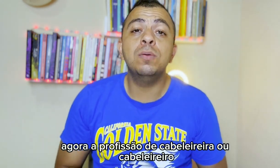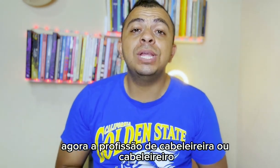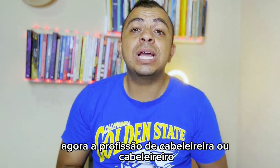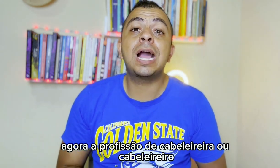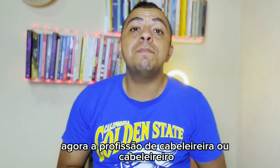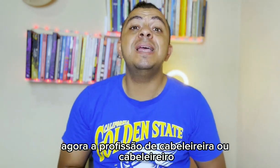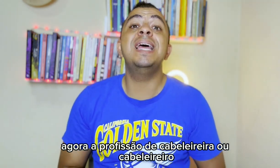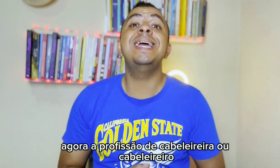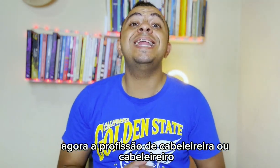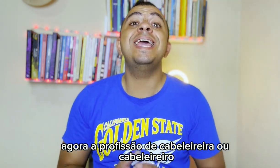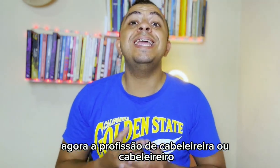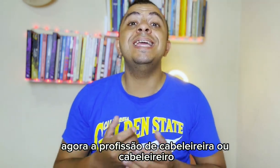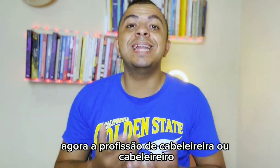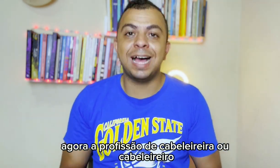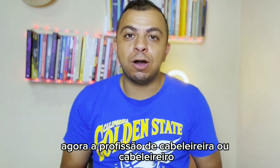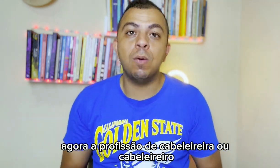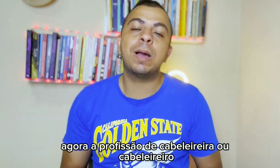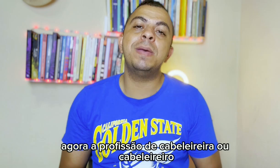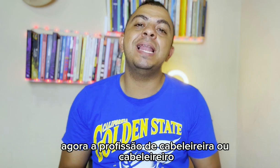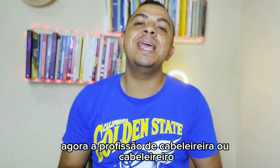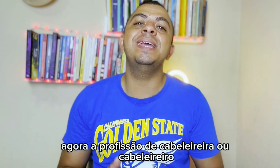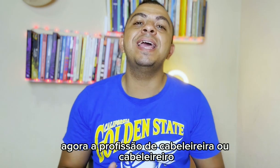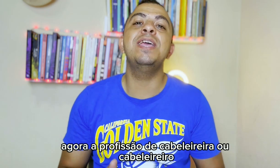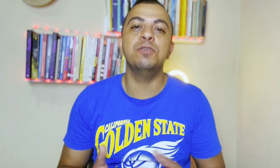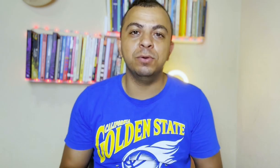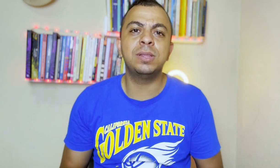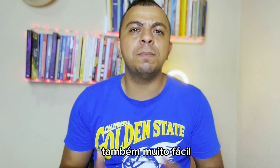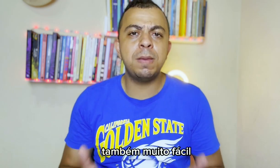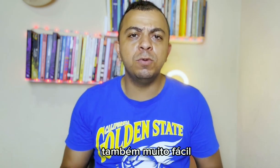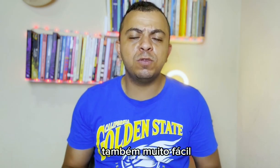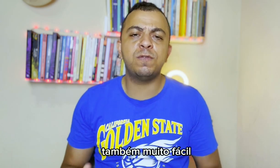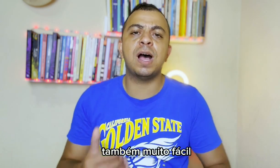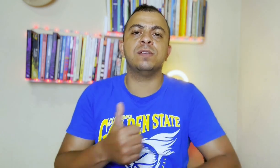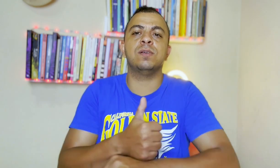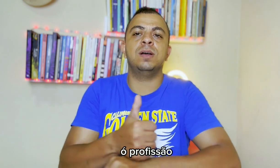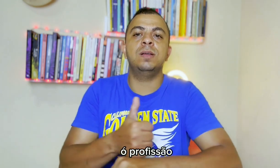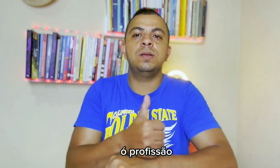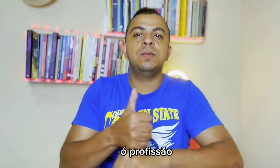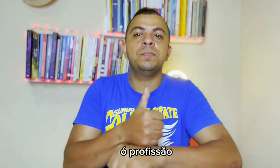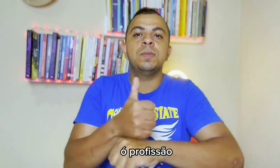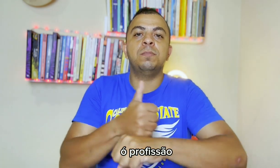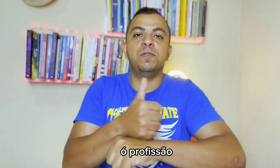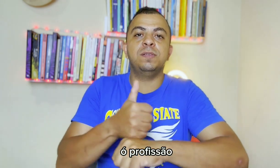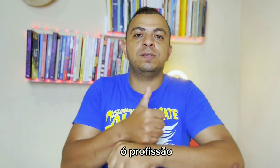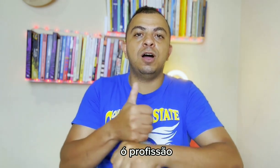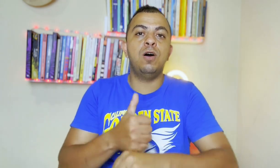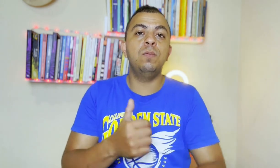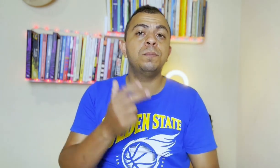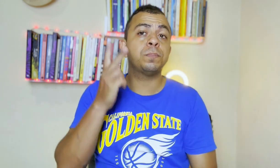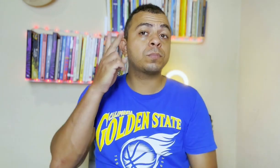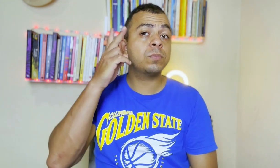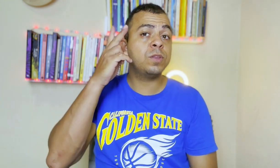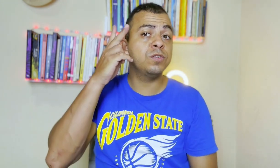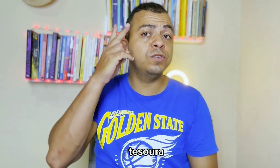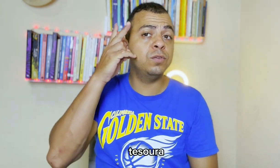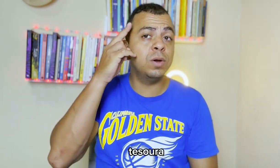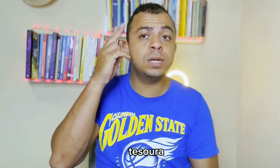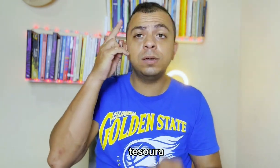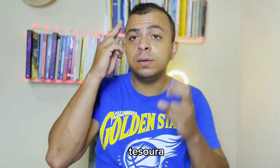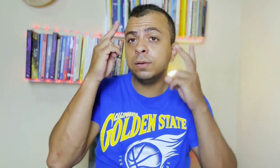de cabeleireira ou cabeleireiro. Também muito fácil. Ó. Profissão, tesoura,